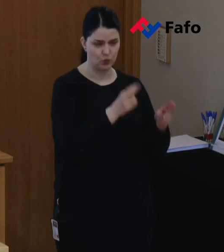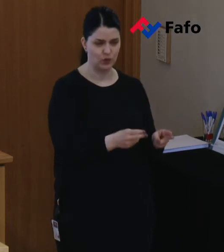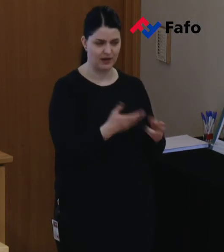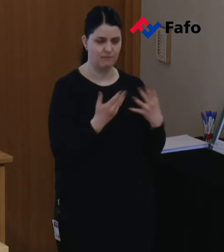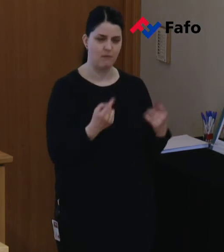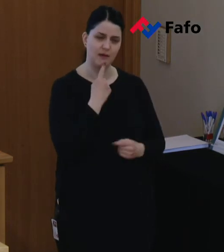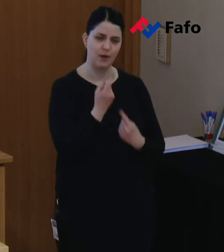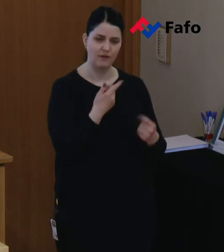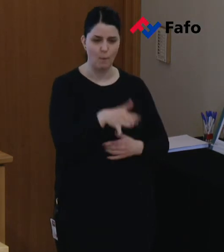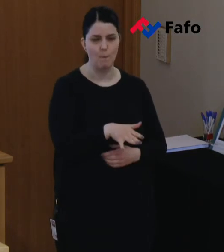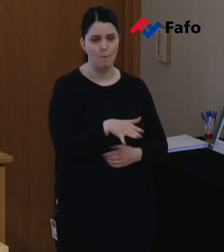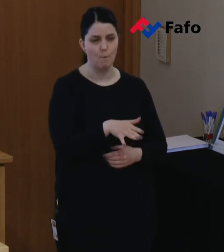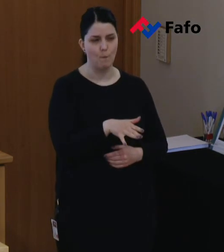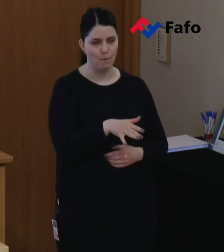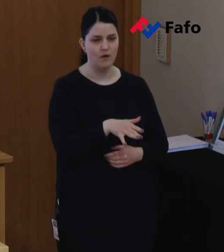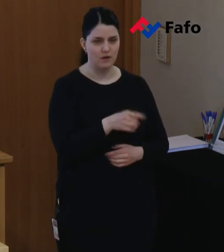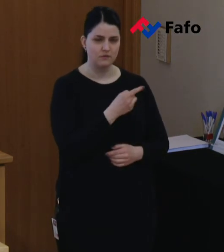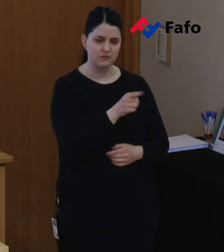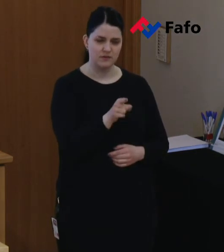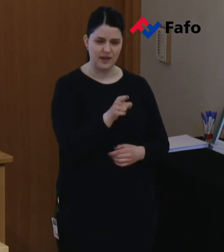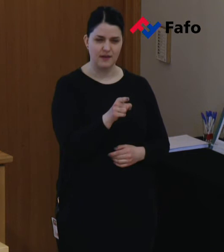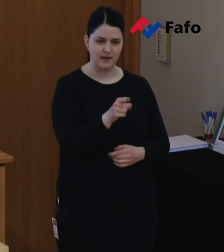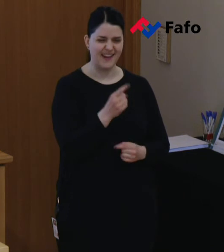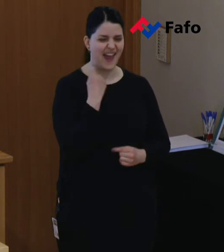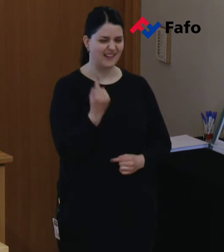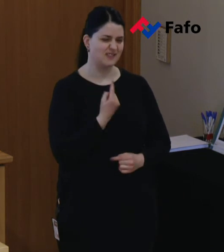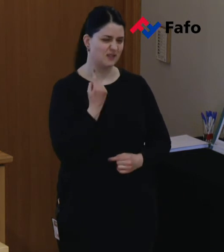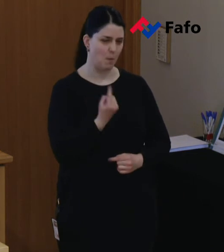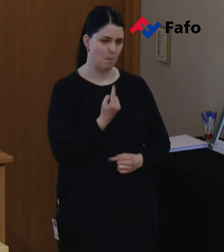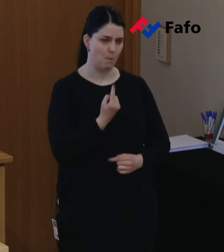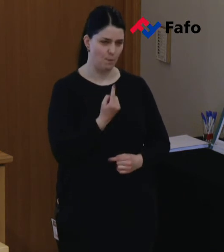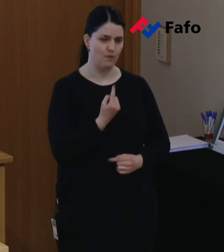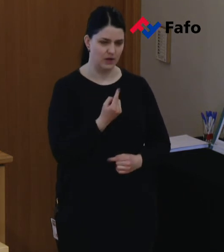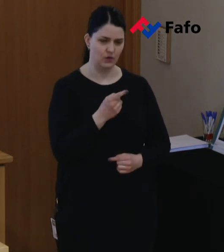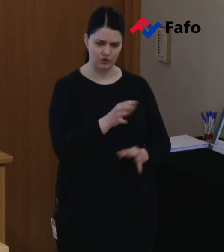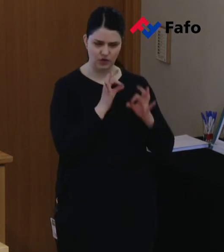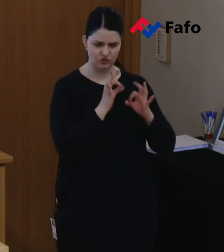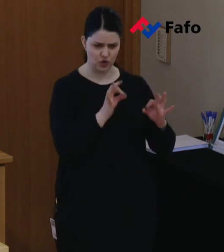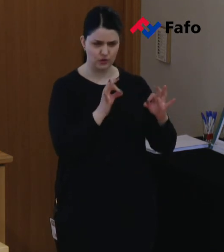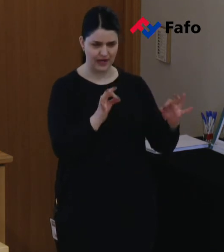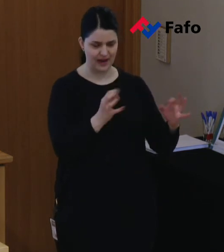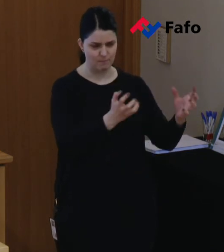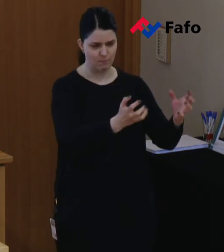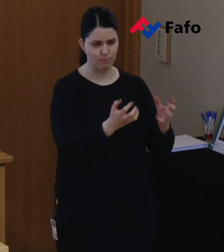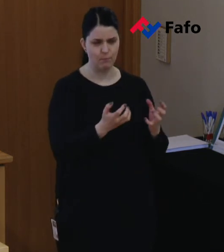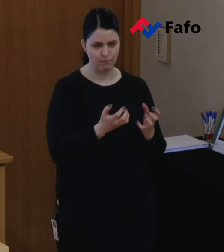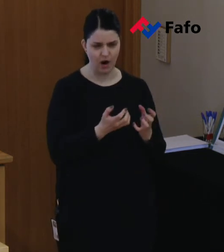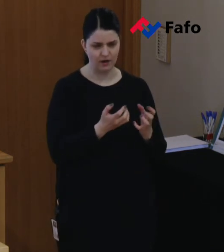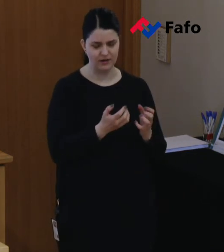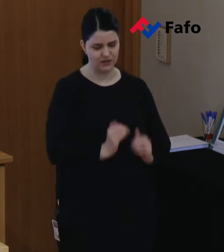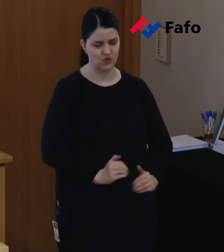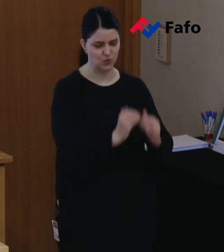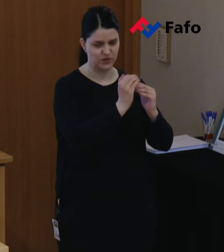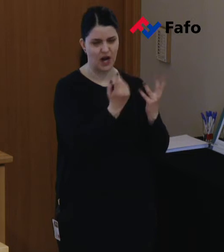som snakker om det, at de har at de ensomme, og at det helt tydelig manglende jobbing med